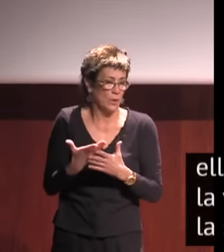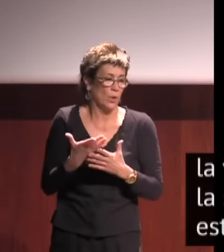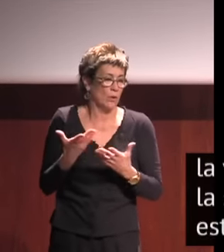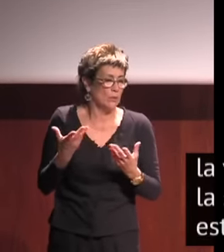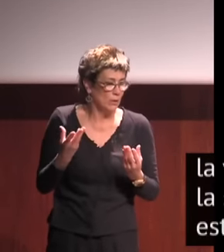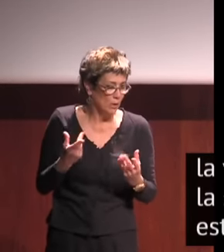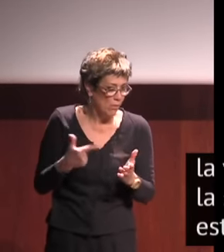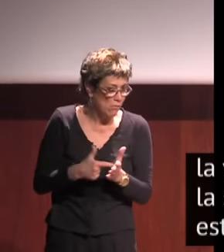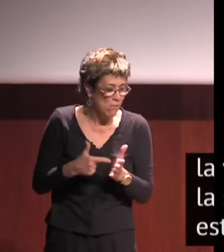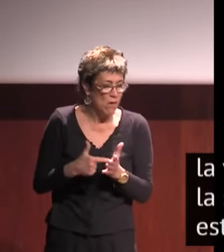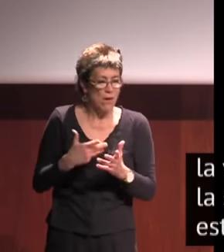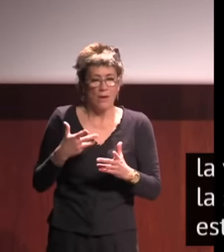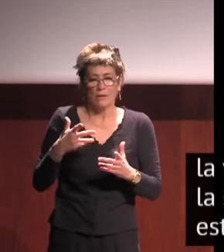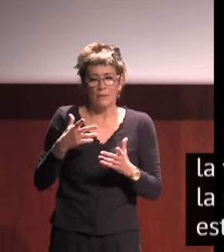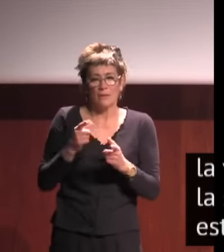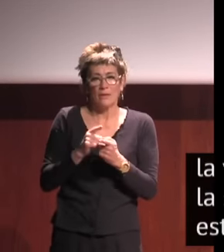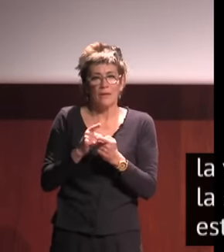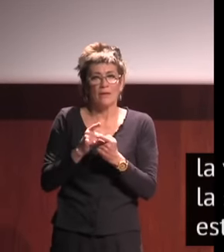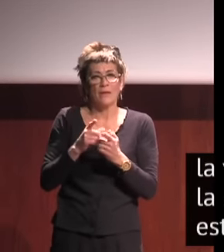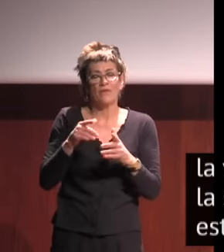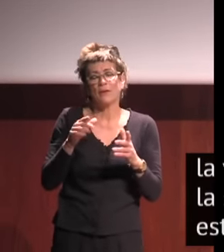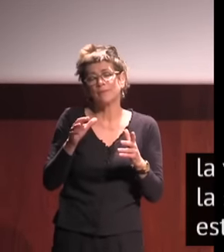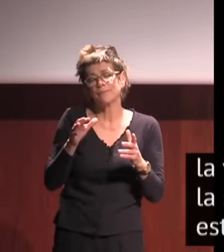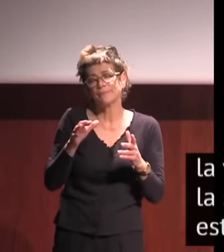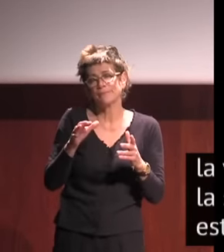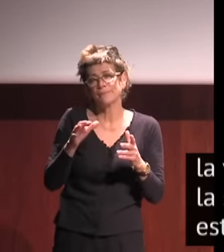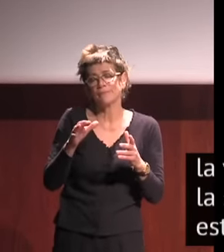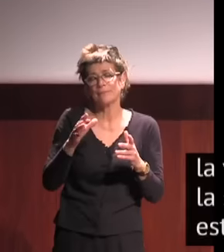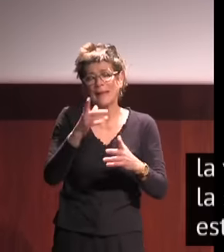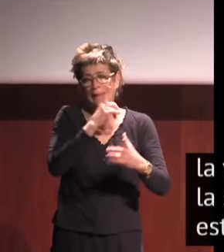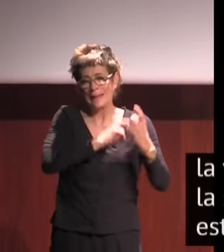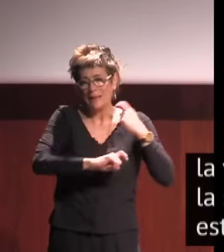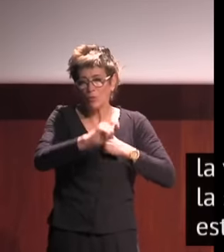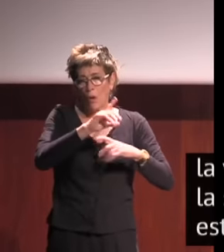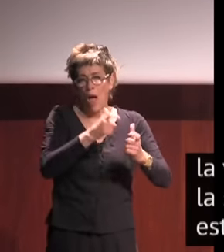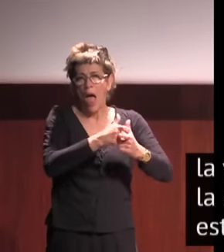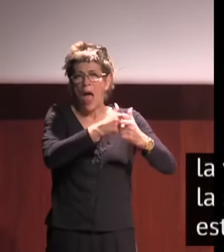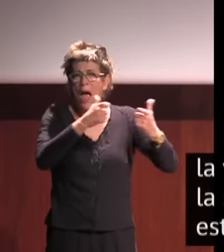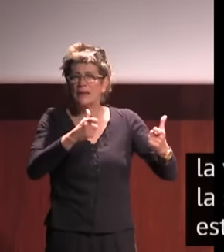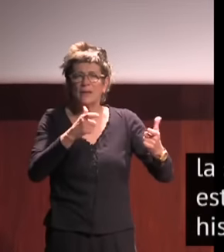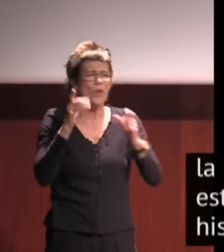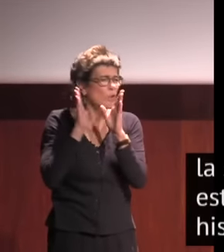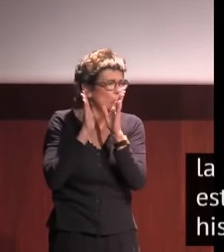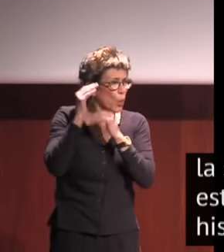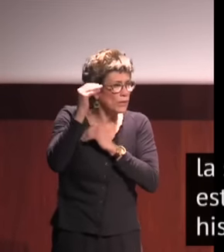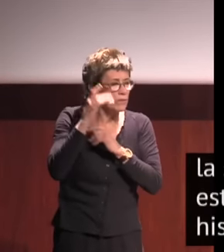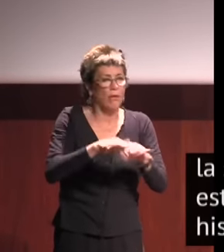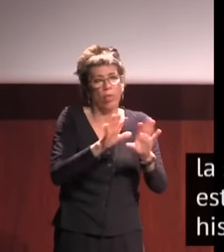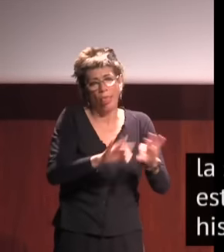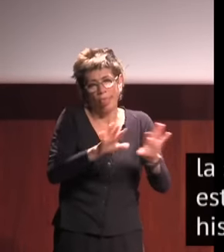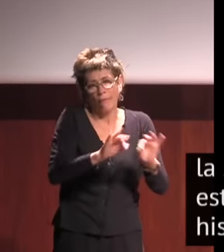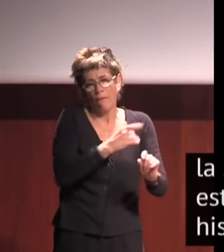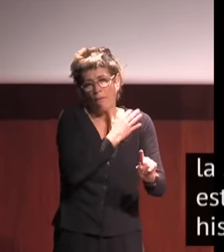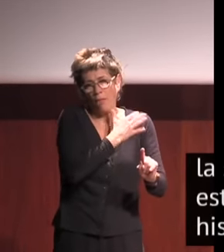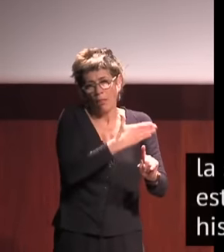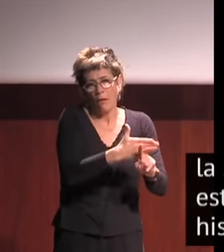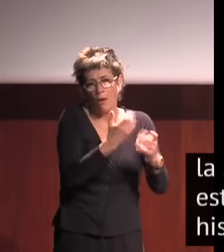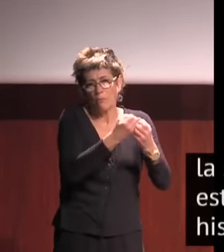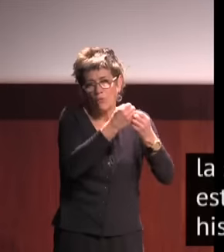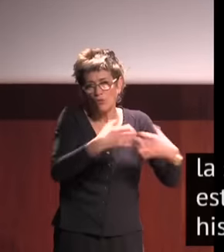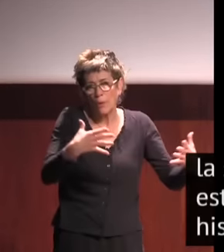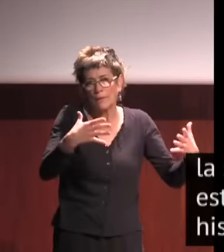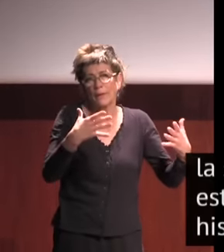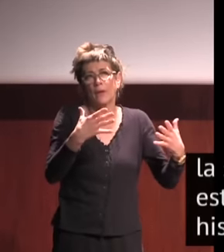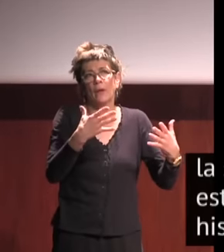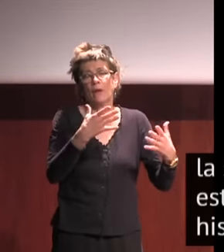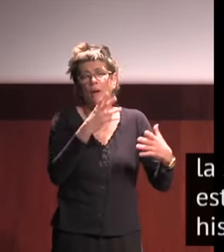c'est déplacer en fait le curseur d'une histoire institutionnelle de la sourdité qui a été racontée majoritairement par